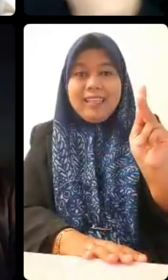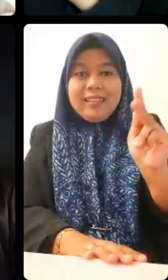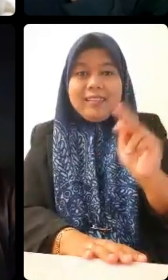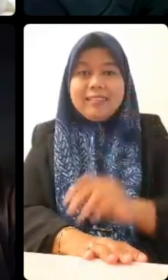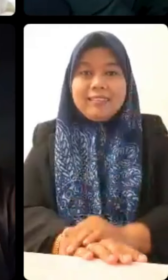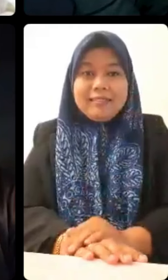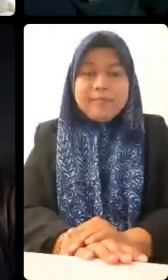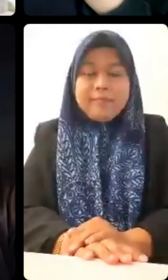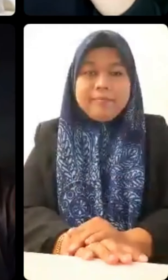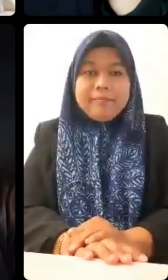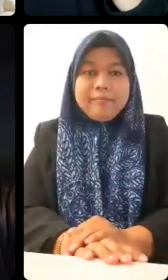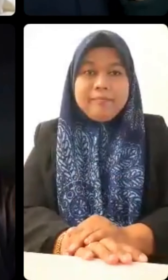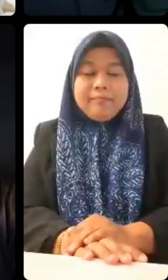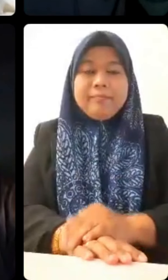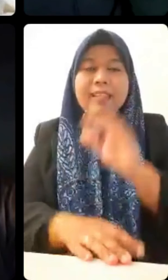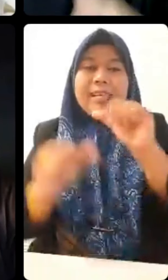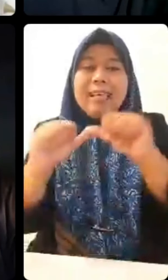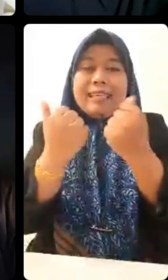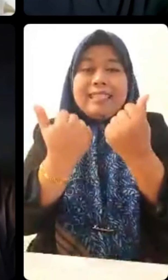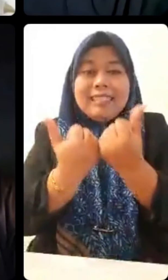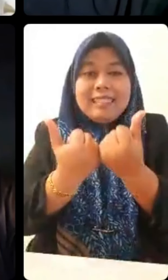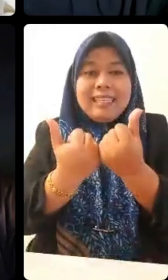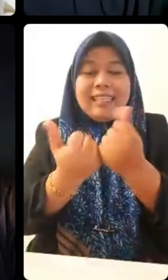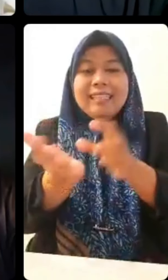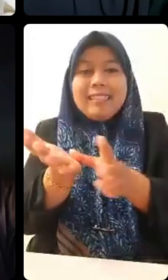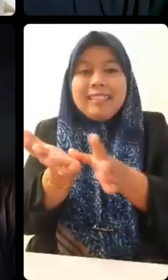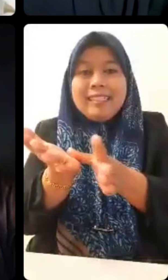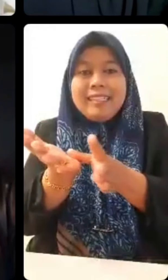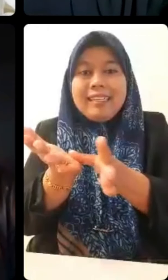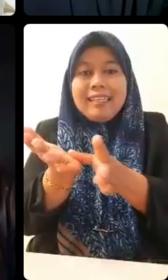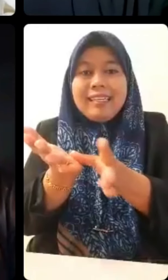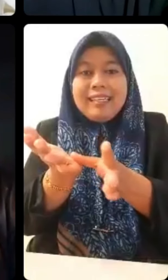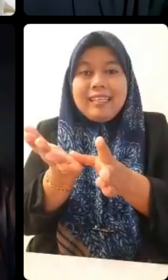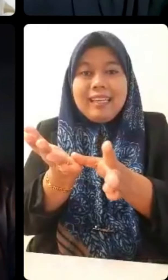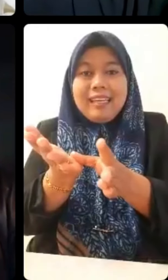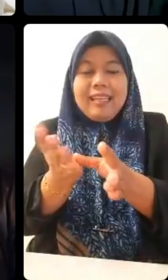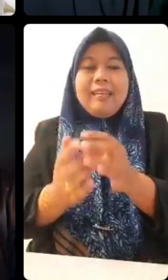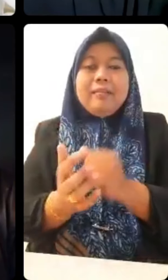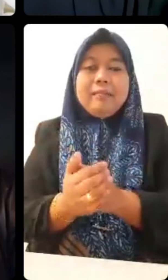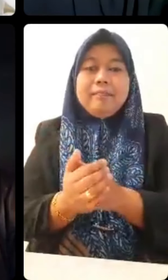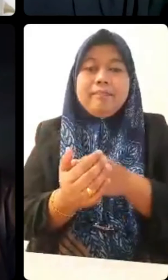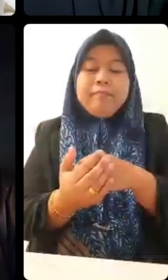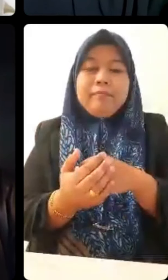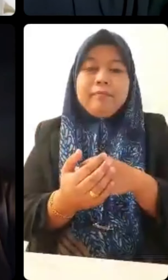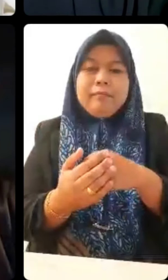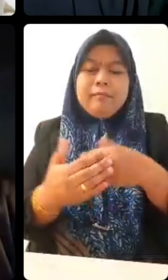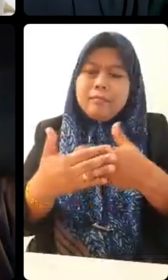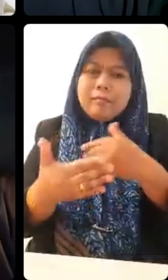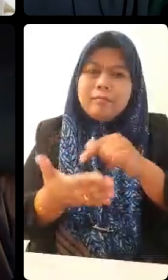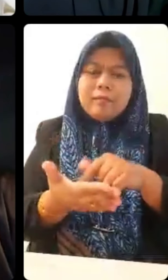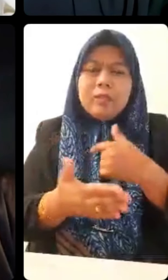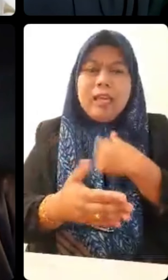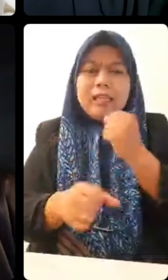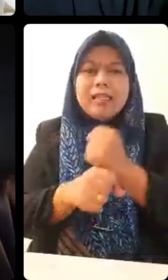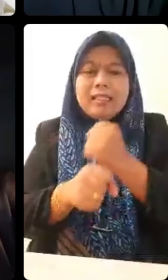Okey. Pada sebelum tu saya bertugas di Institut Latihan Islam Malaysia di bawah JAKIM.